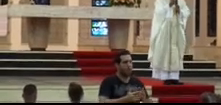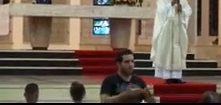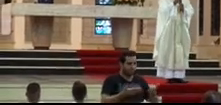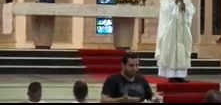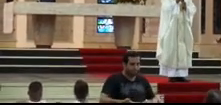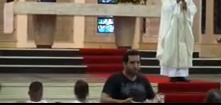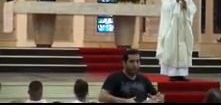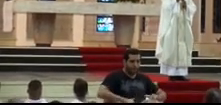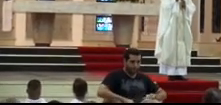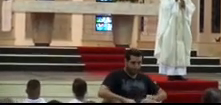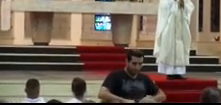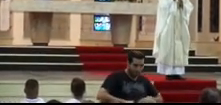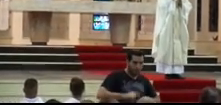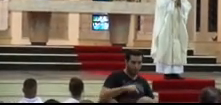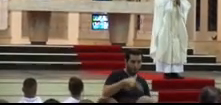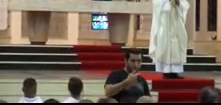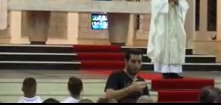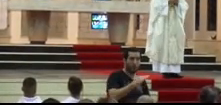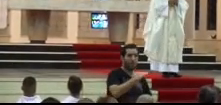ressurreição.